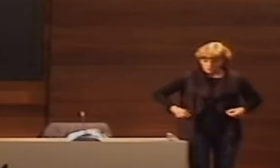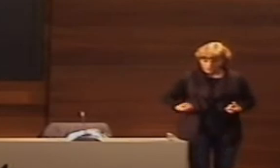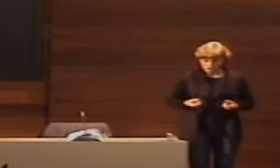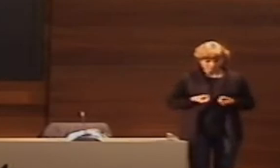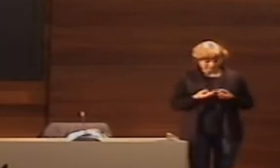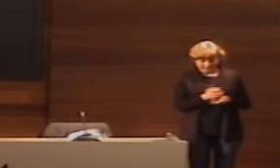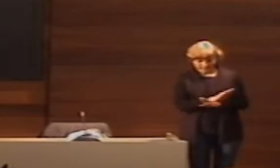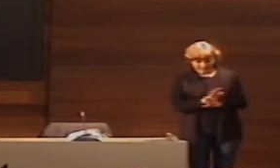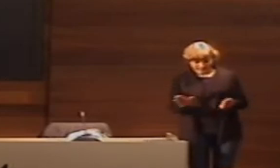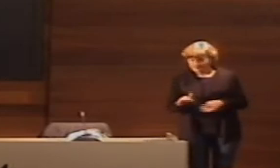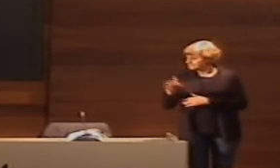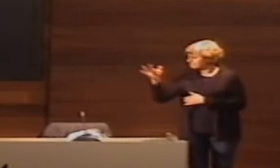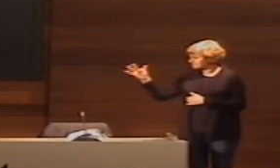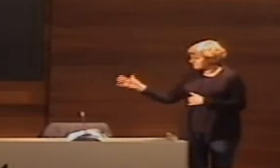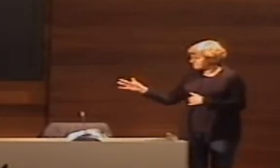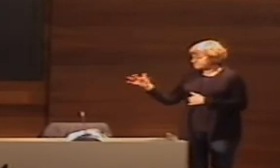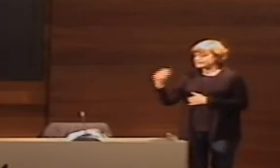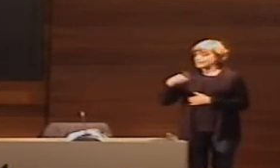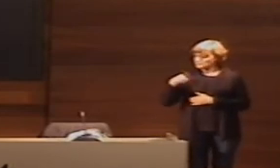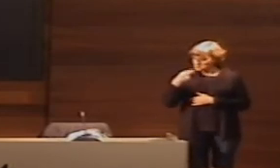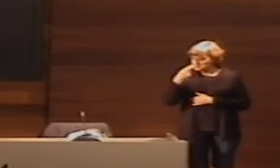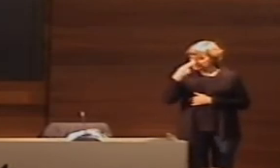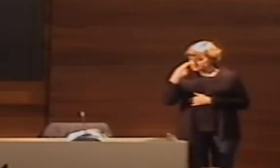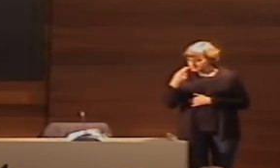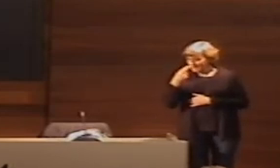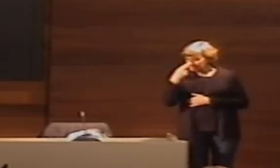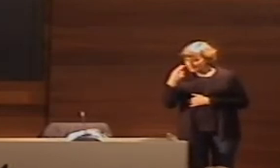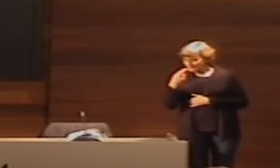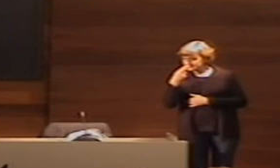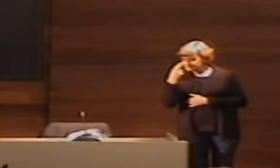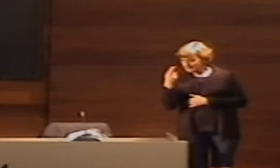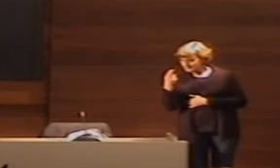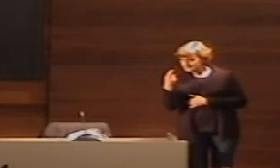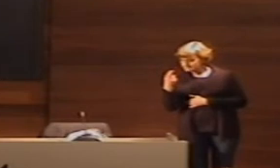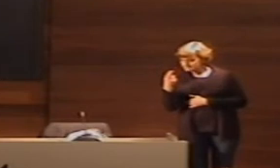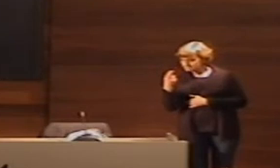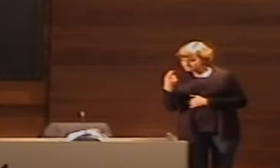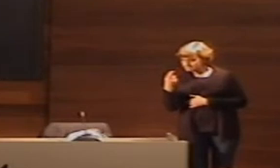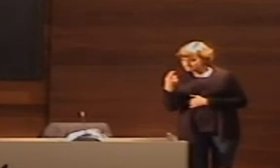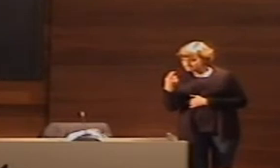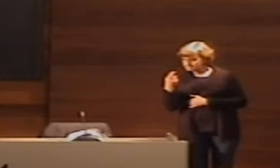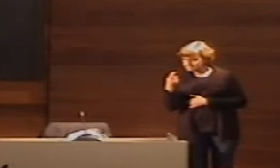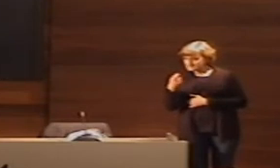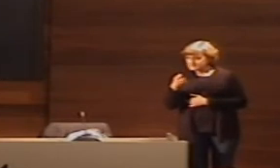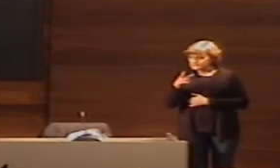Bueno, es una pregunta muy, muy interesante y de enorme relevancia para situar